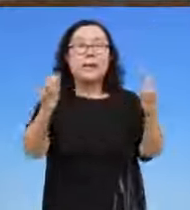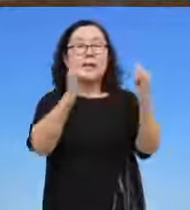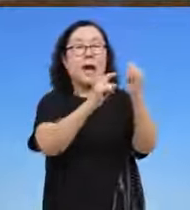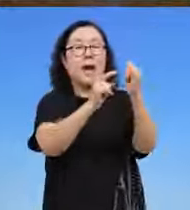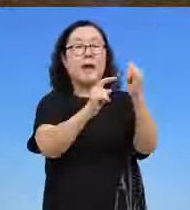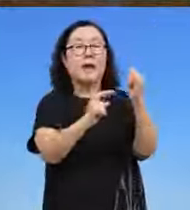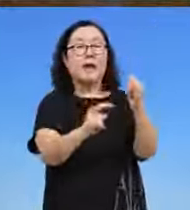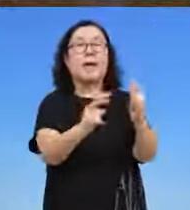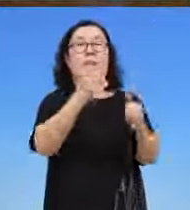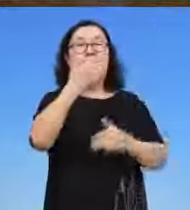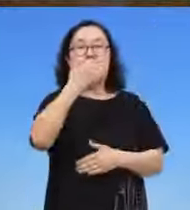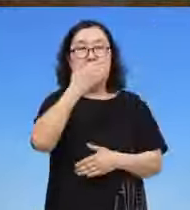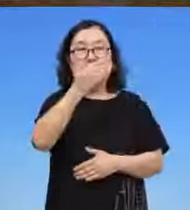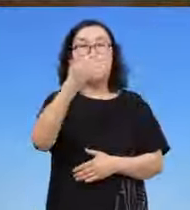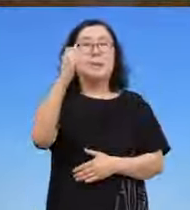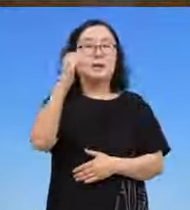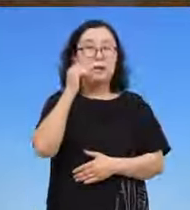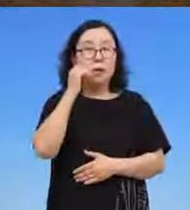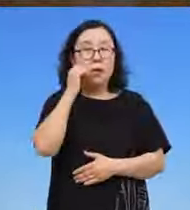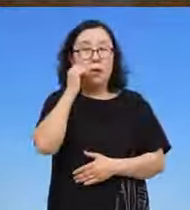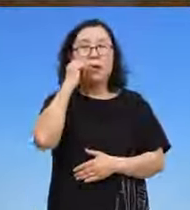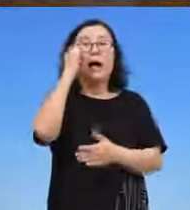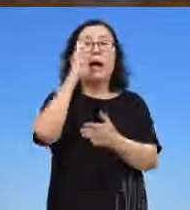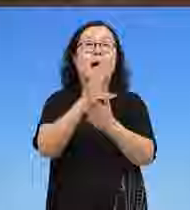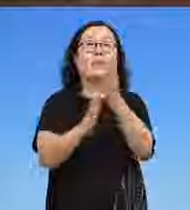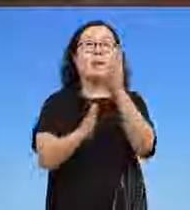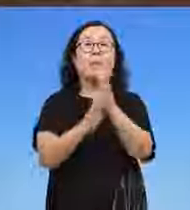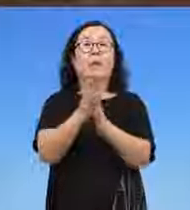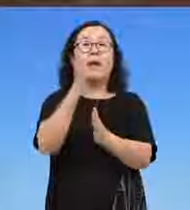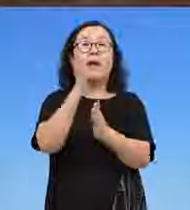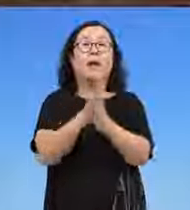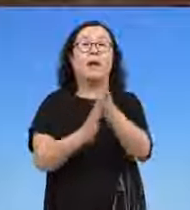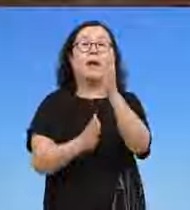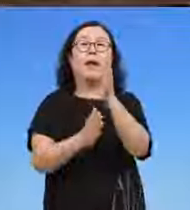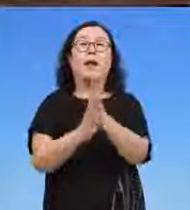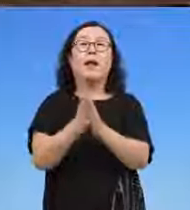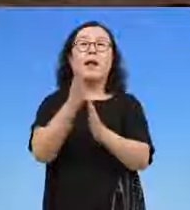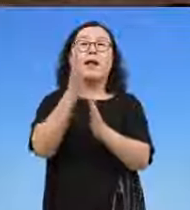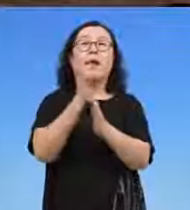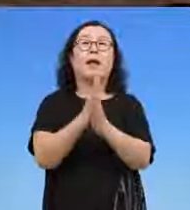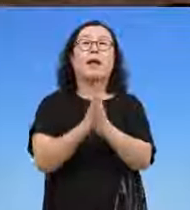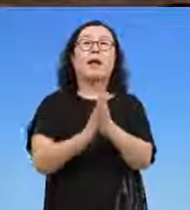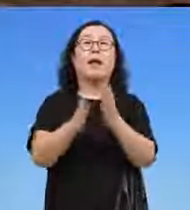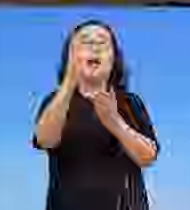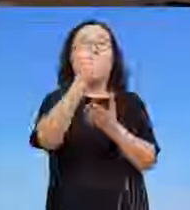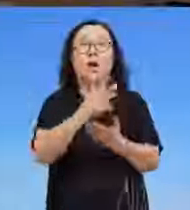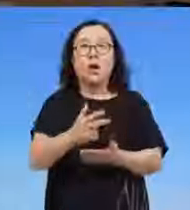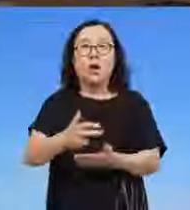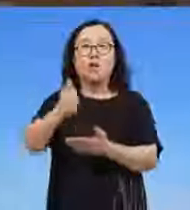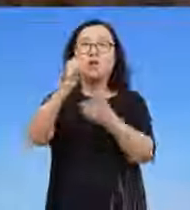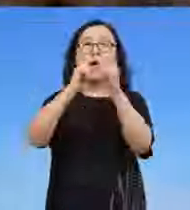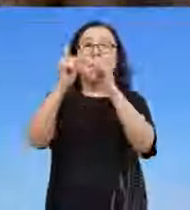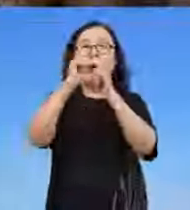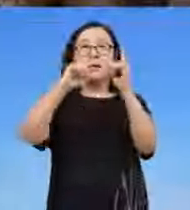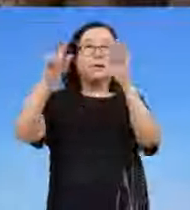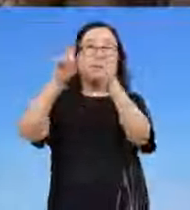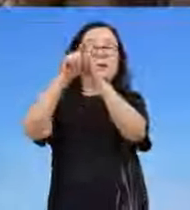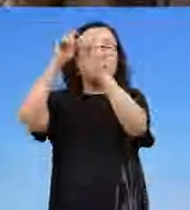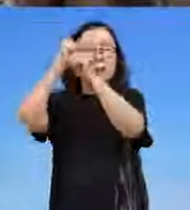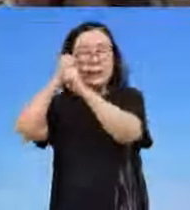믿는 자에게 능치 못함 없네. 우리 모두 자리에서 일어나셔서 주의